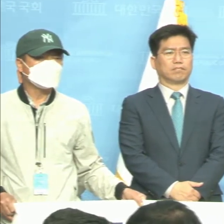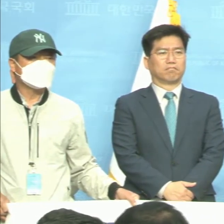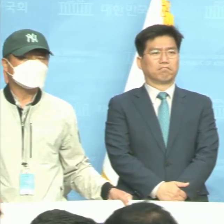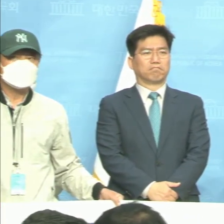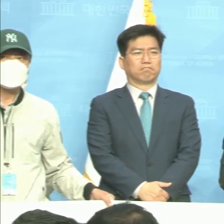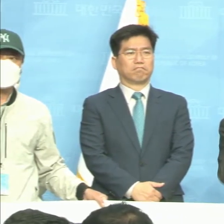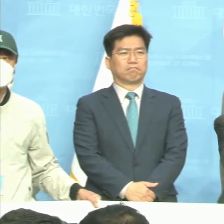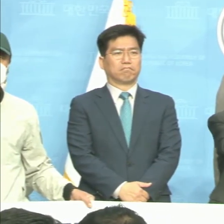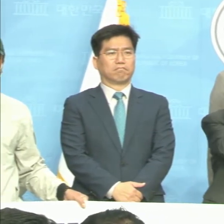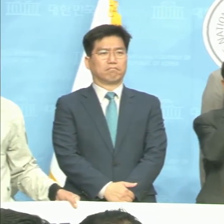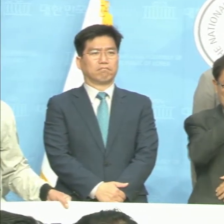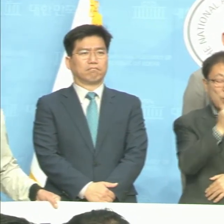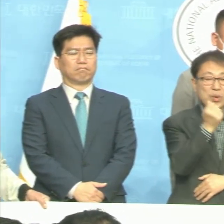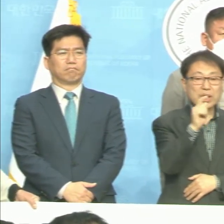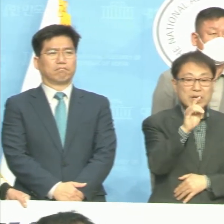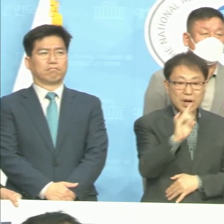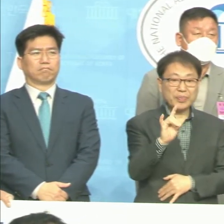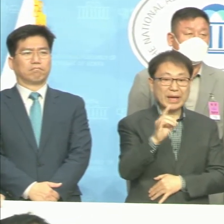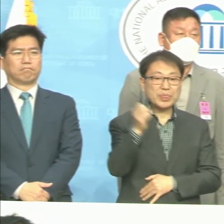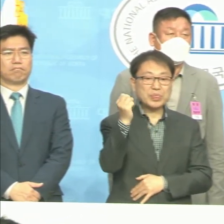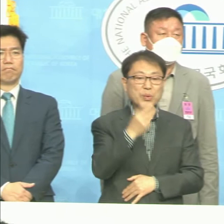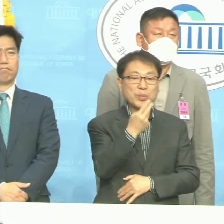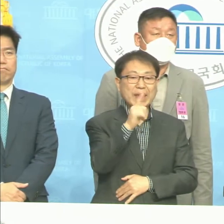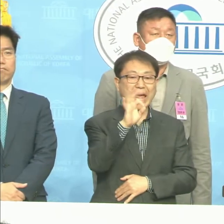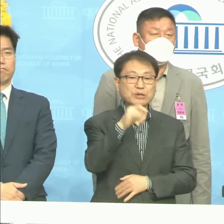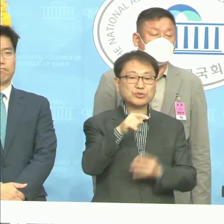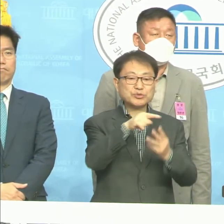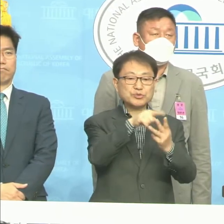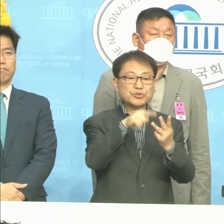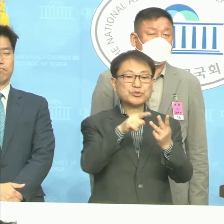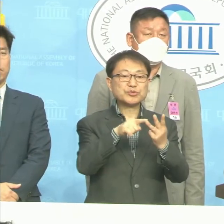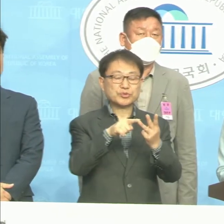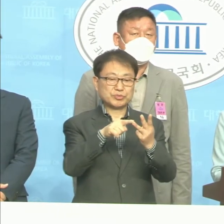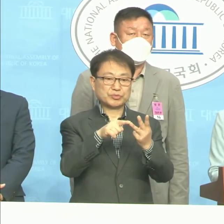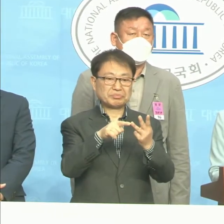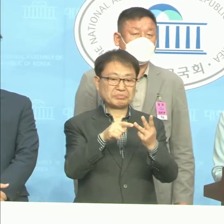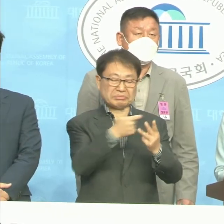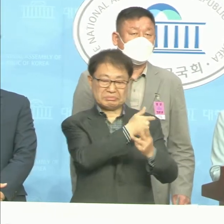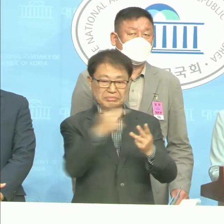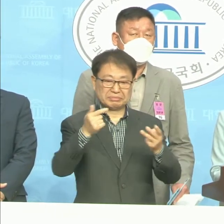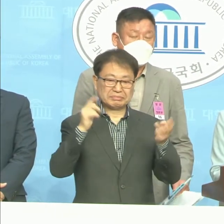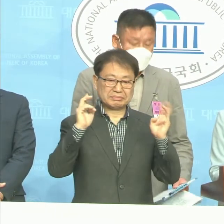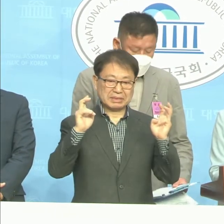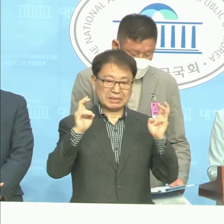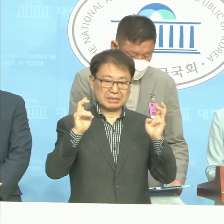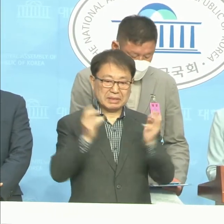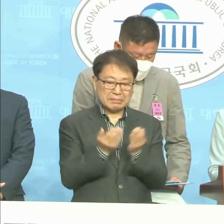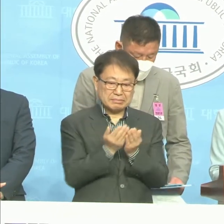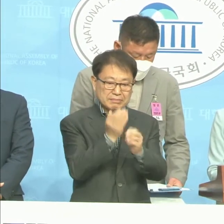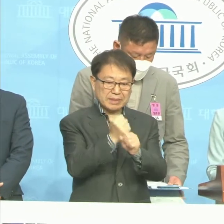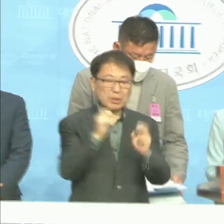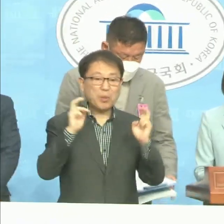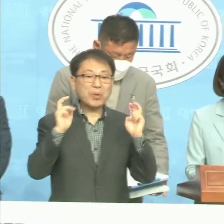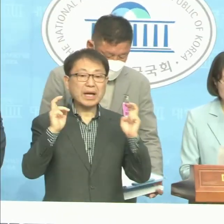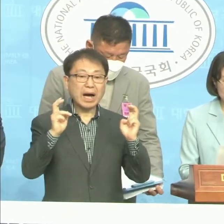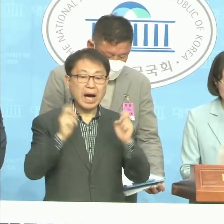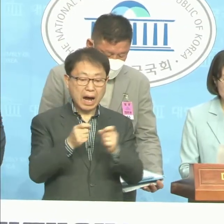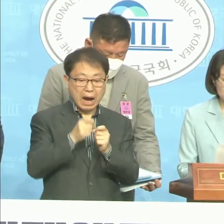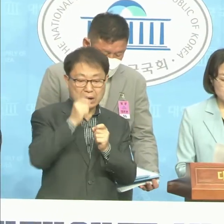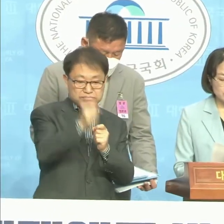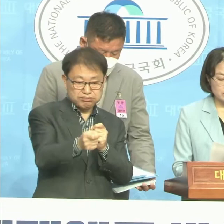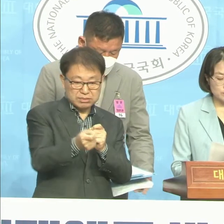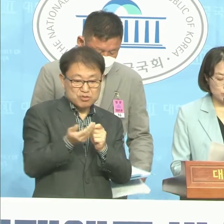삼성중공업과 현대중공업 그리고 대우조선해양 재벌 대기업 조선 3사가 하도급 업체에